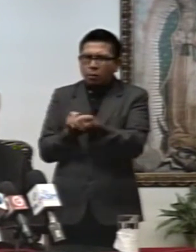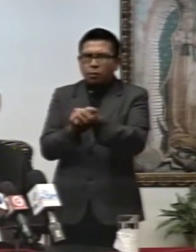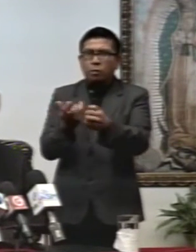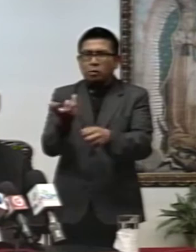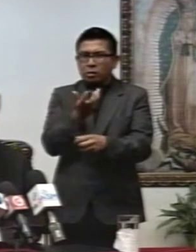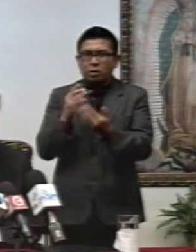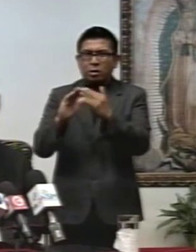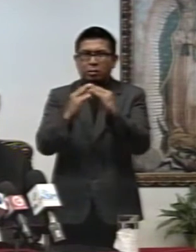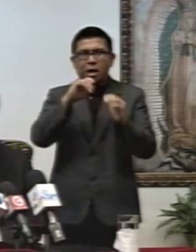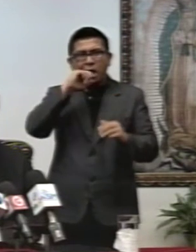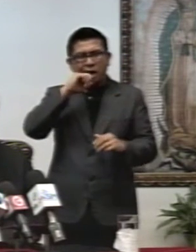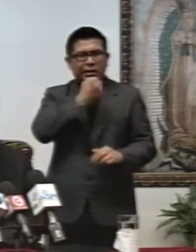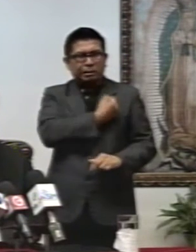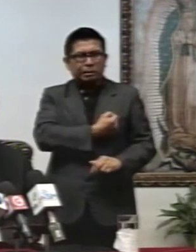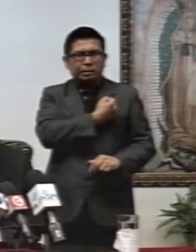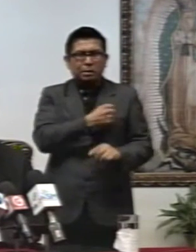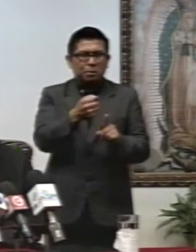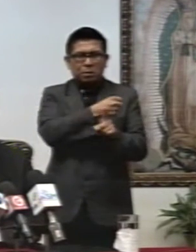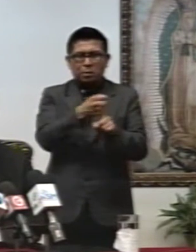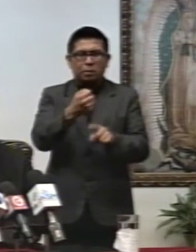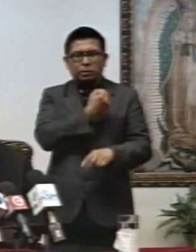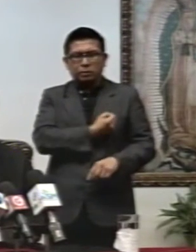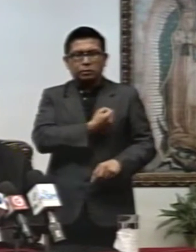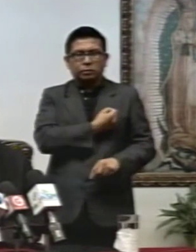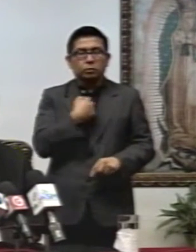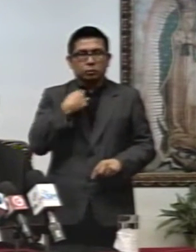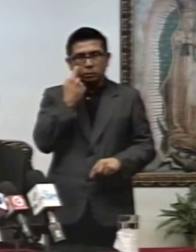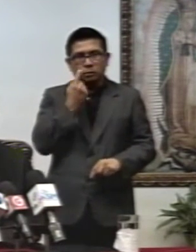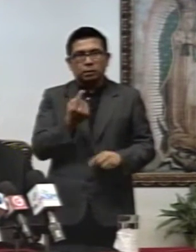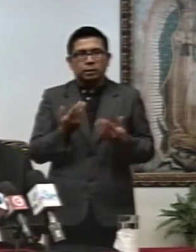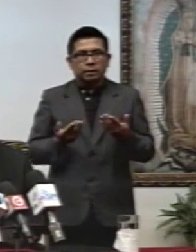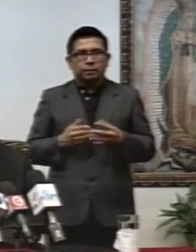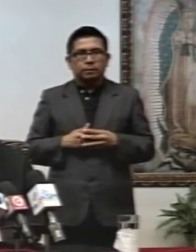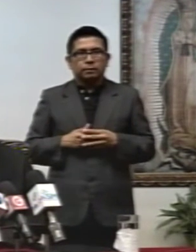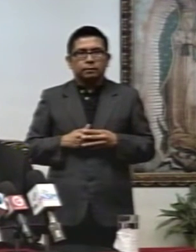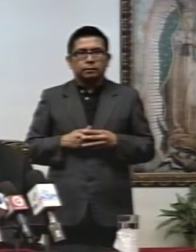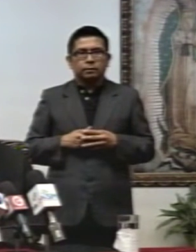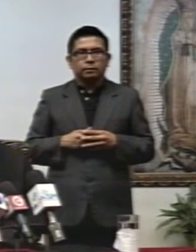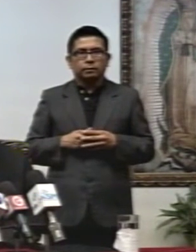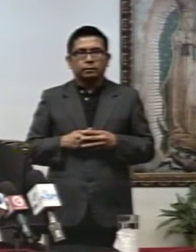sufriendo más la violencia. Entonces yo creo que